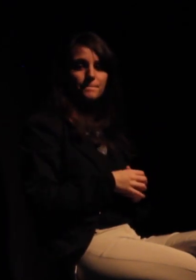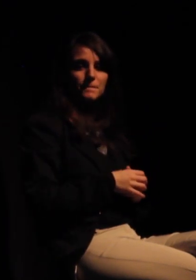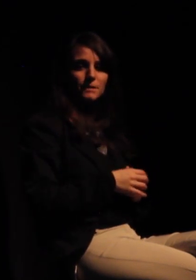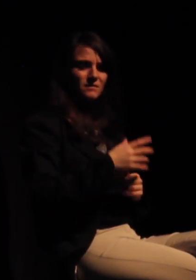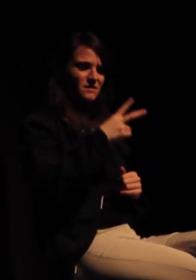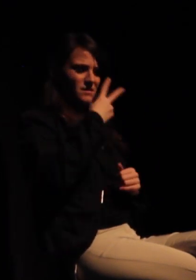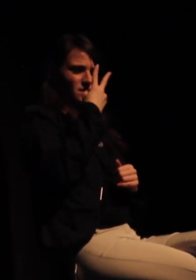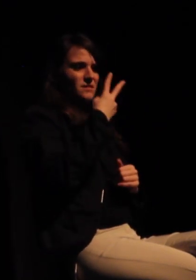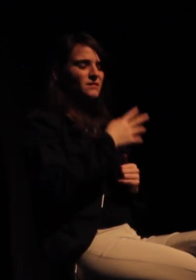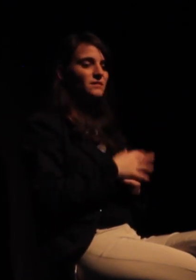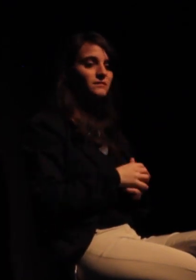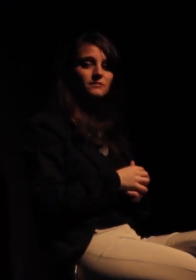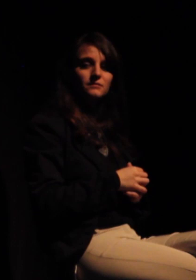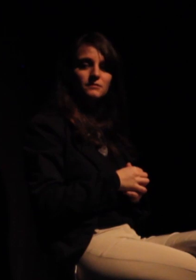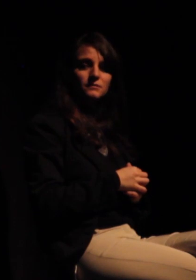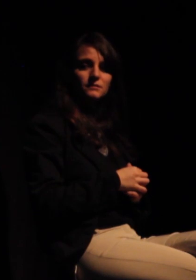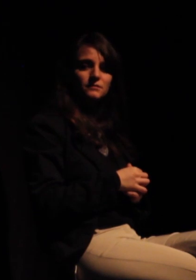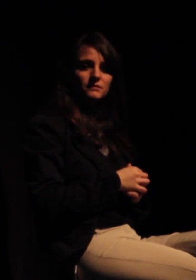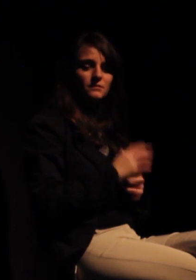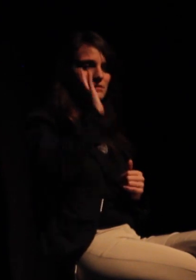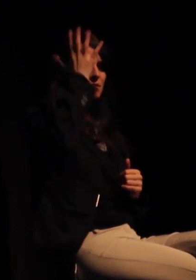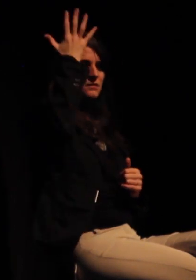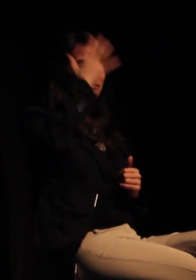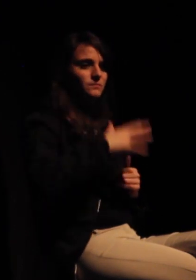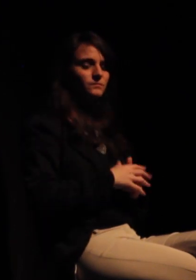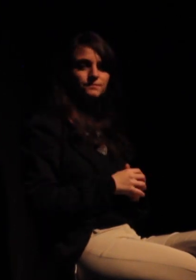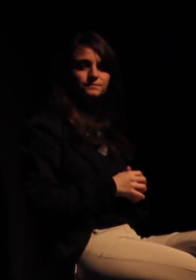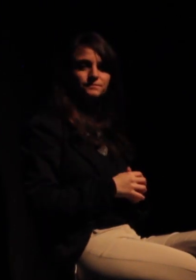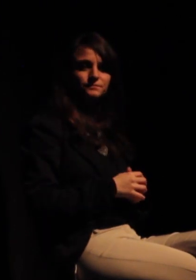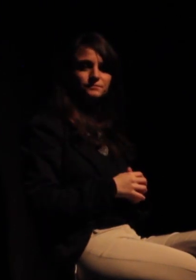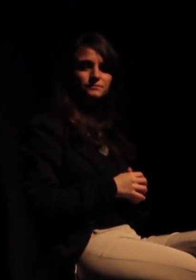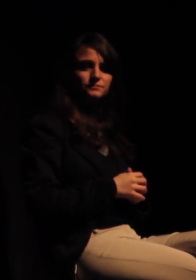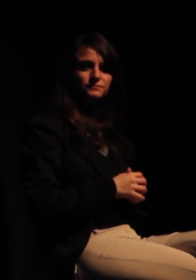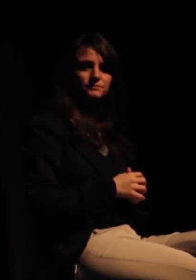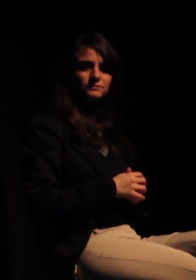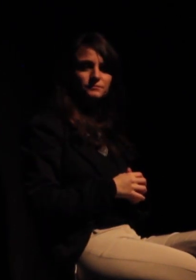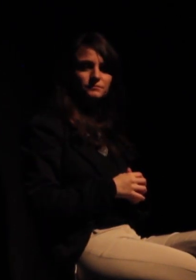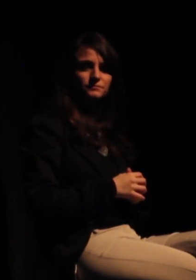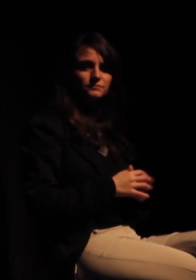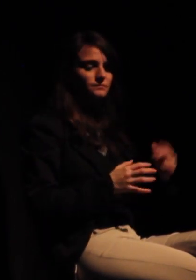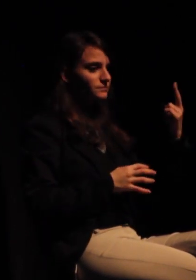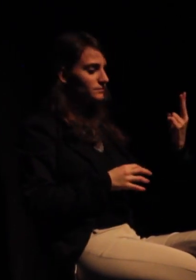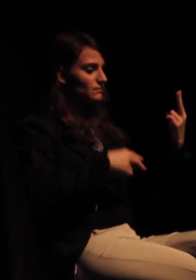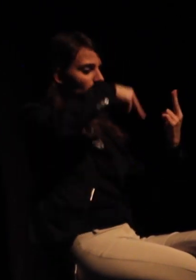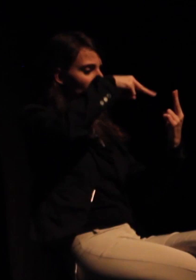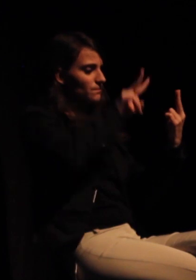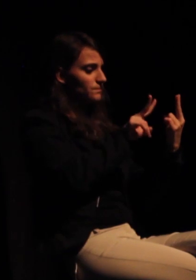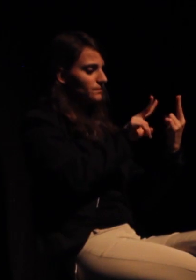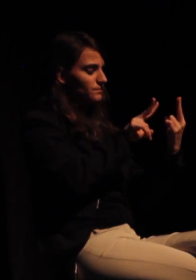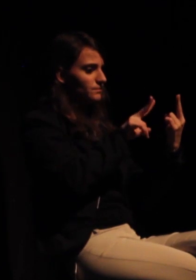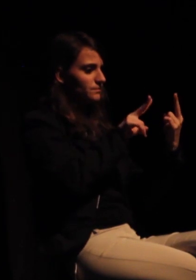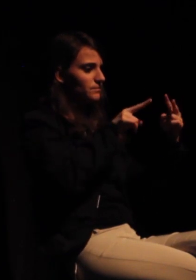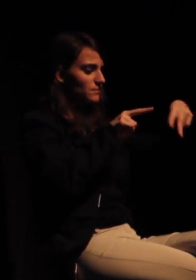uma situação que todos vocês viveram. Você para diante de uma pessoa, ela para, você vem